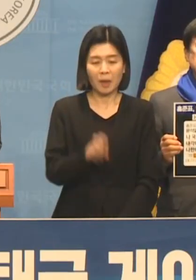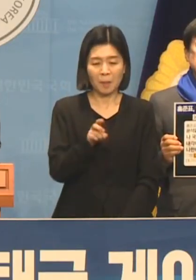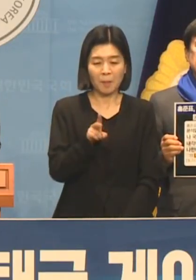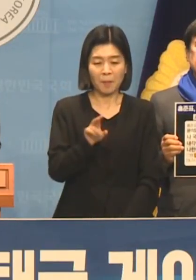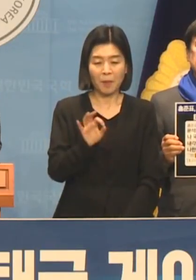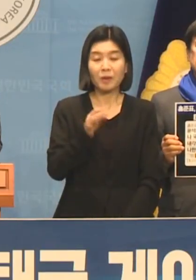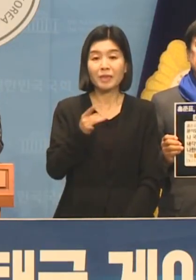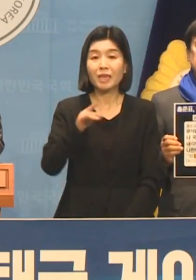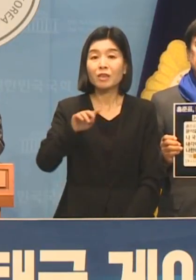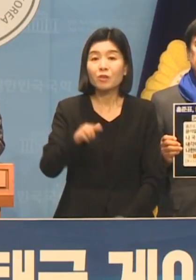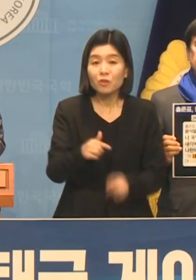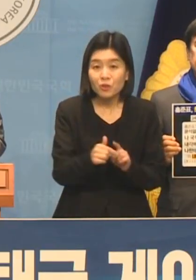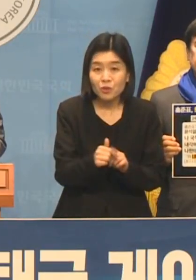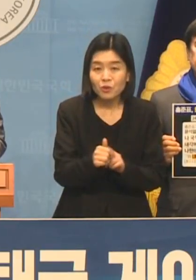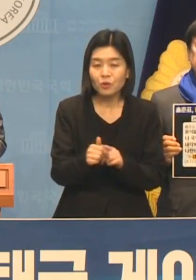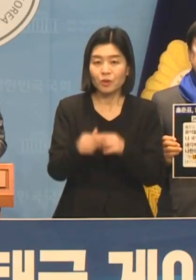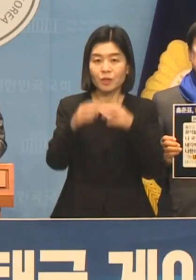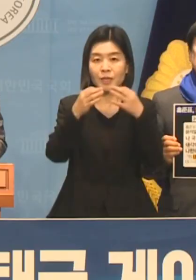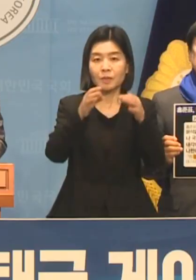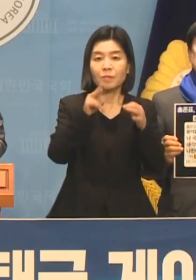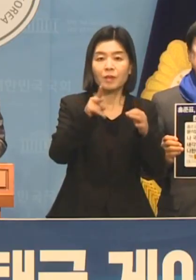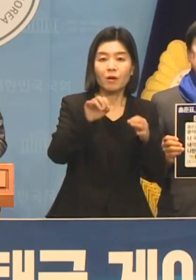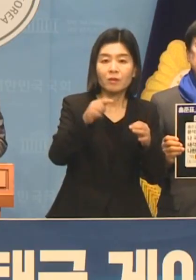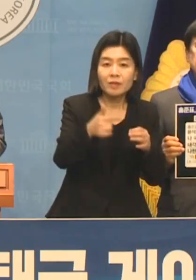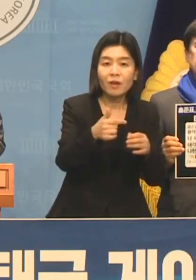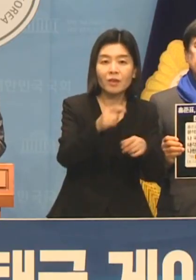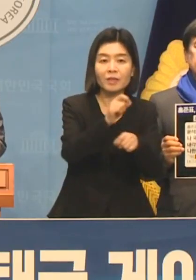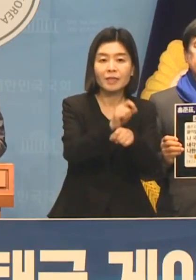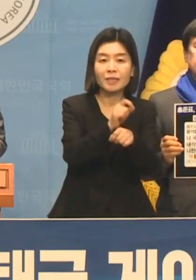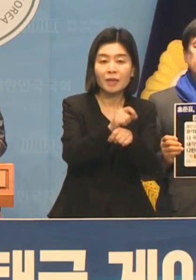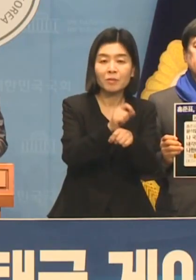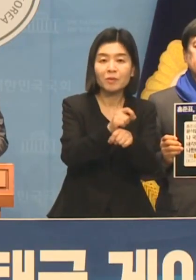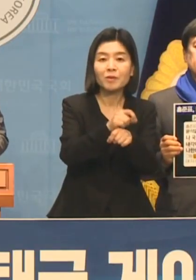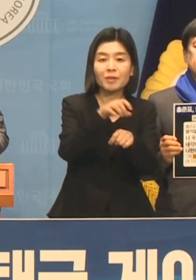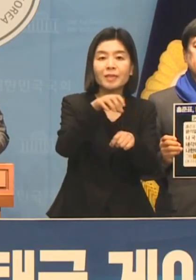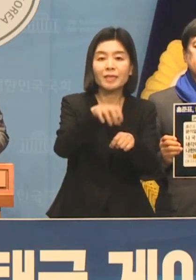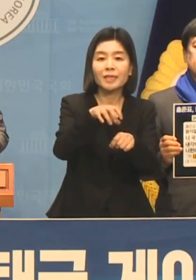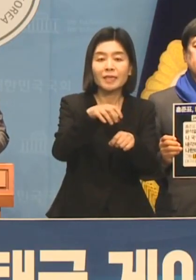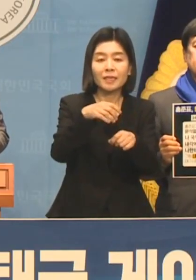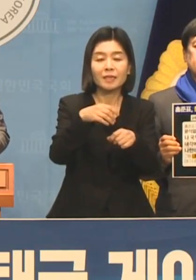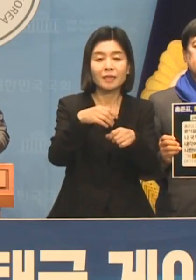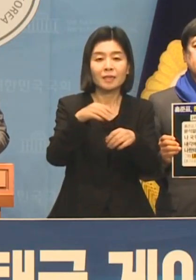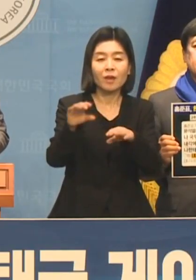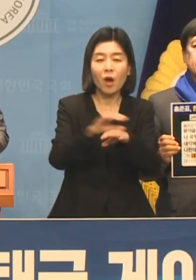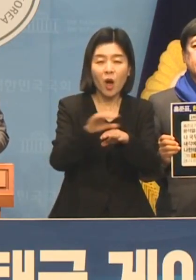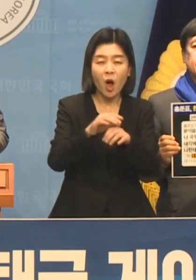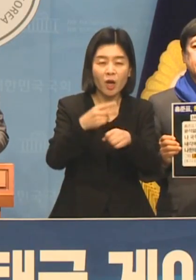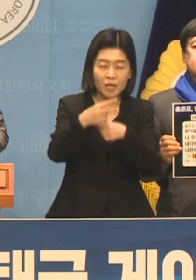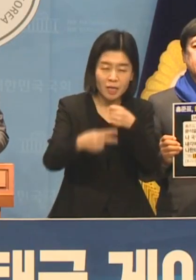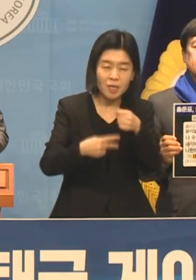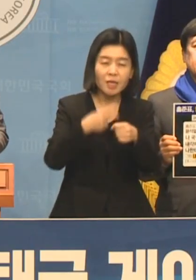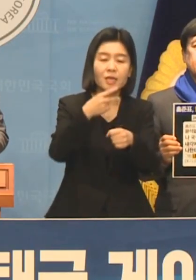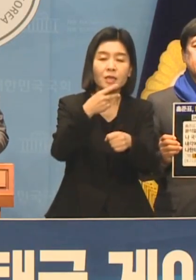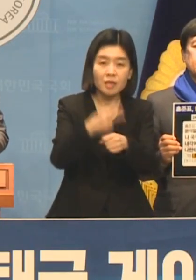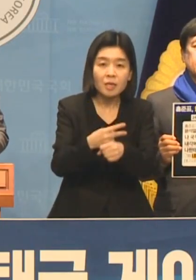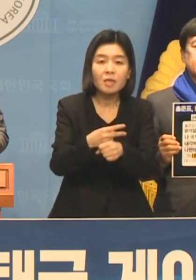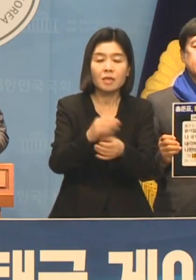명태균이 김영선 의원 지역 사무실에서 2년 넘게 직접 사용한 PC를